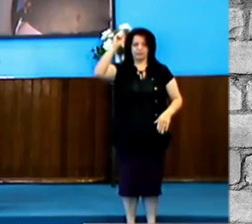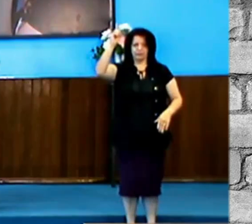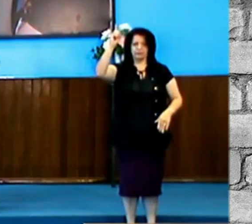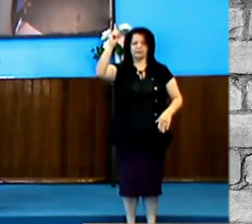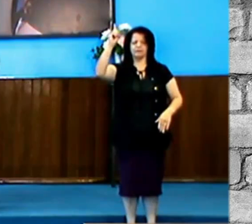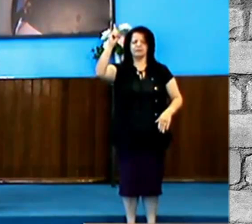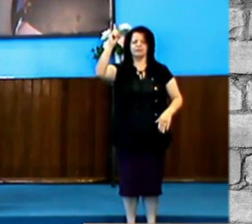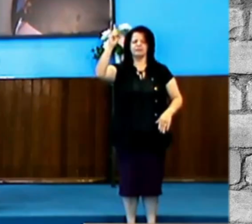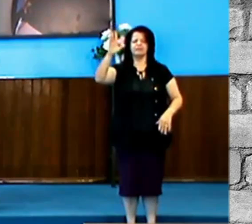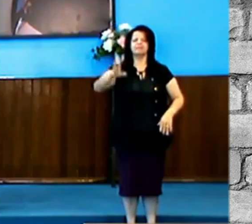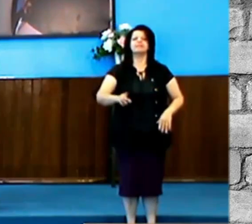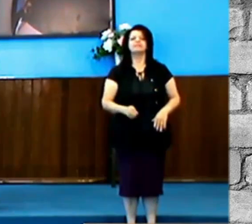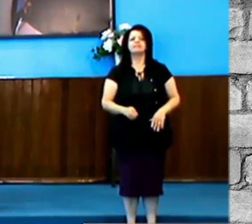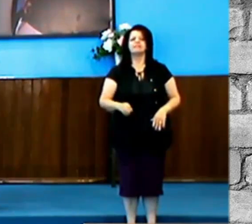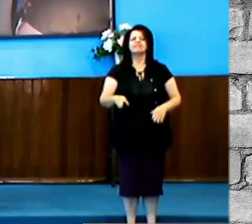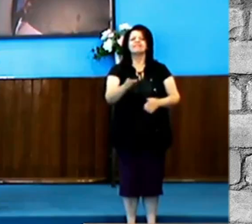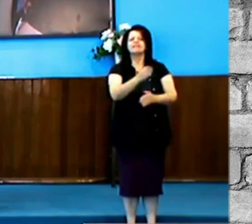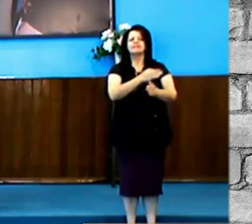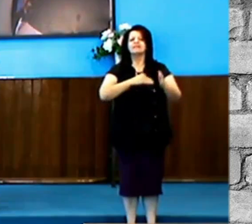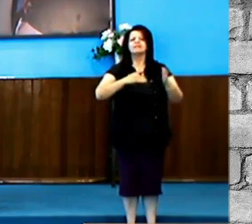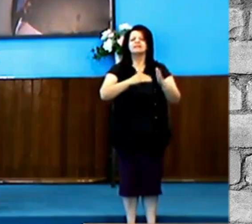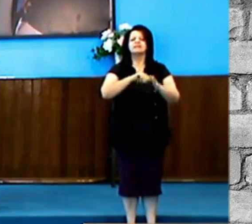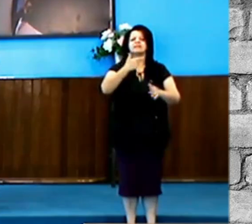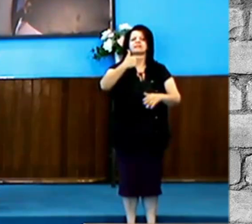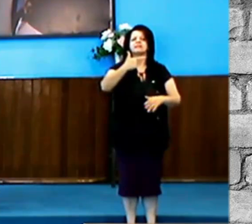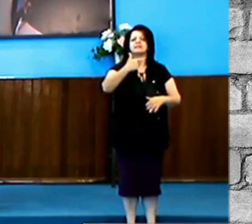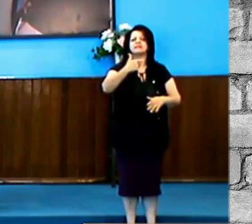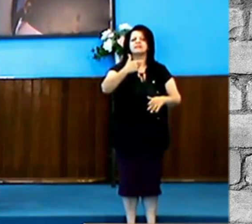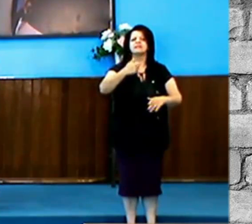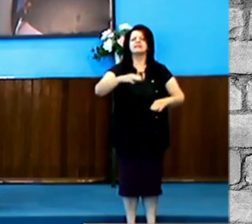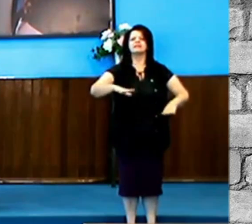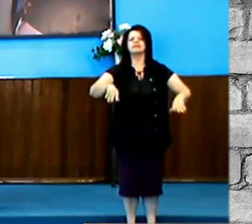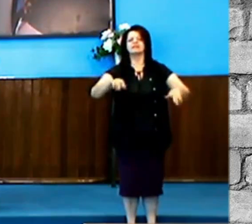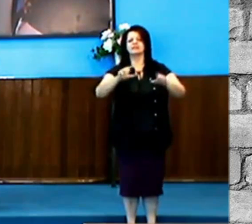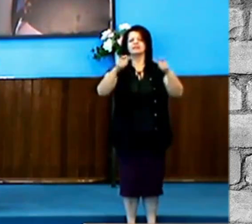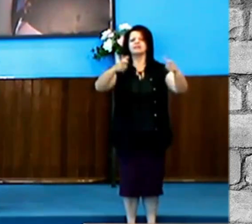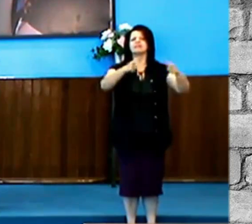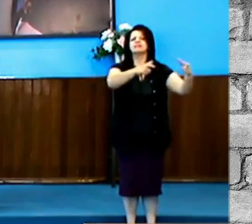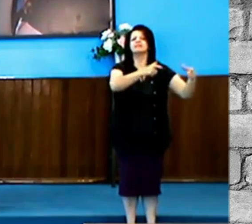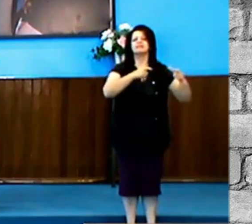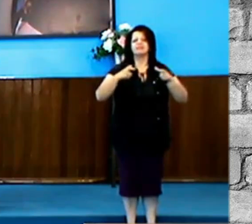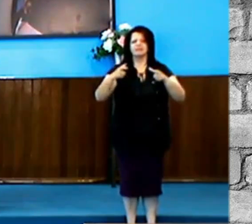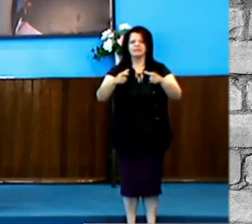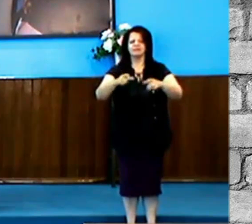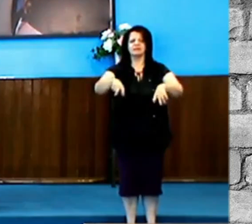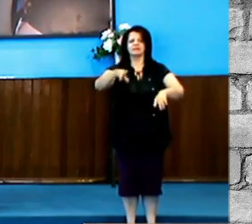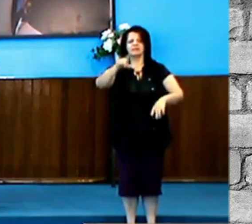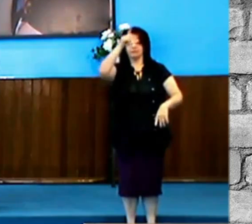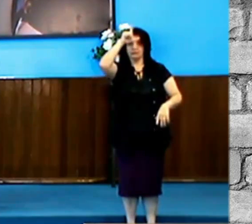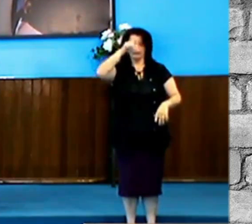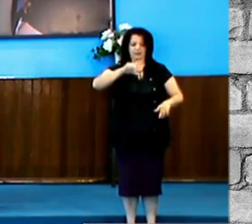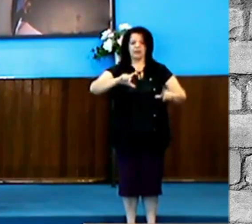Cristo, às 12 tribos que se encontram na dispersão, saudações. Meus